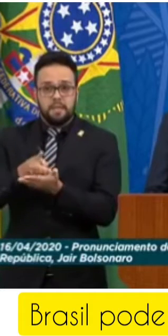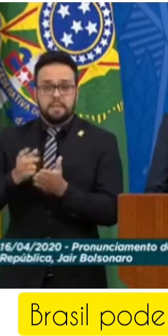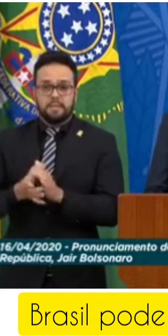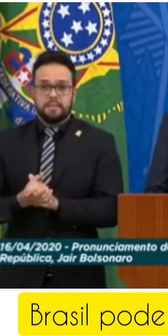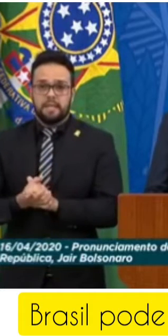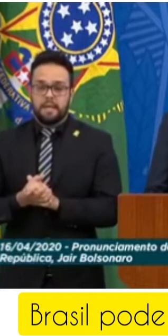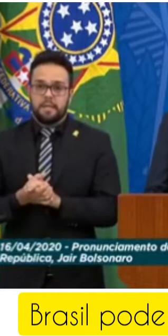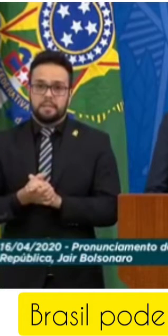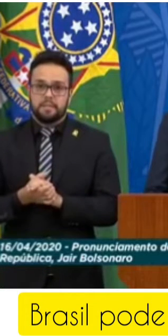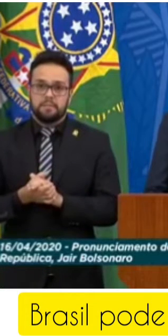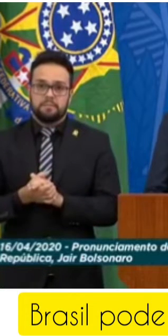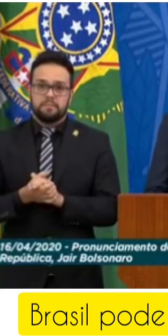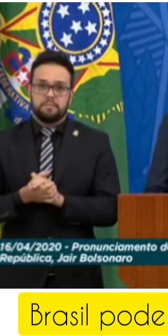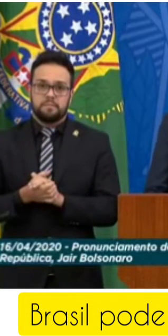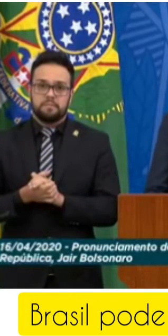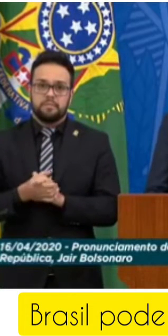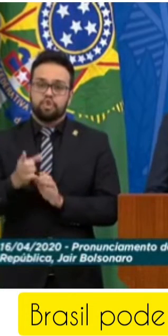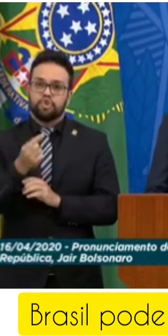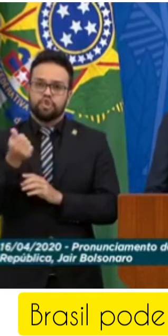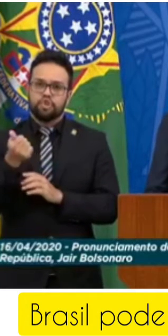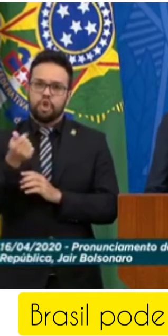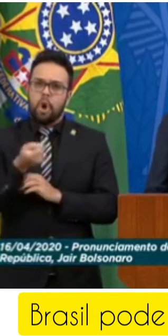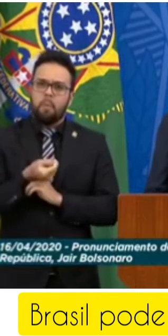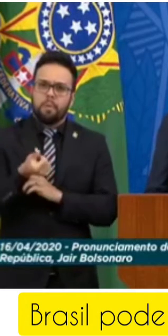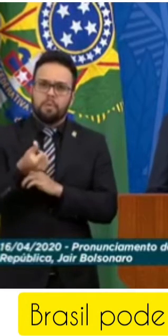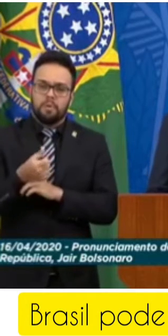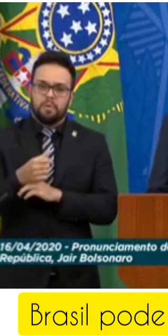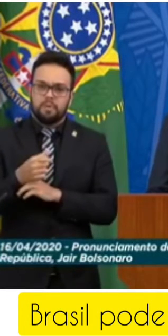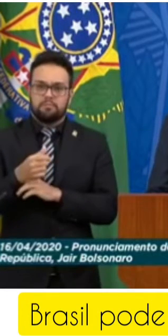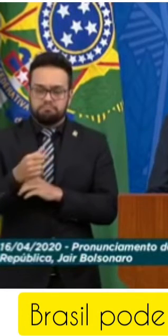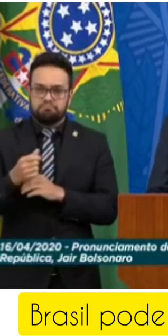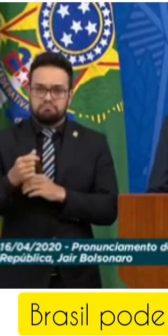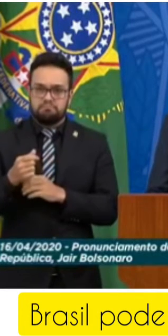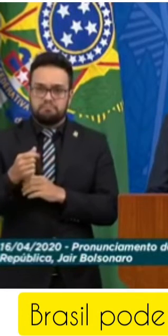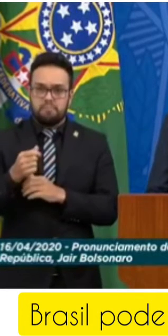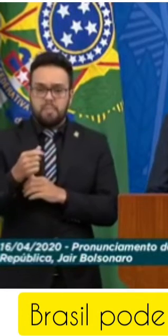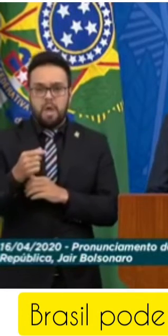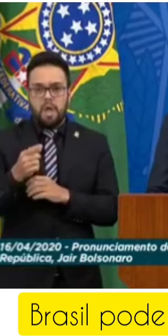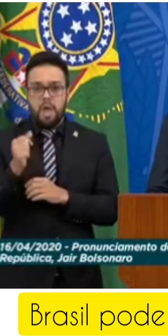este auxílio emergencial ou outras